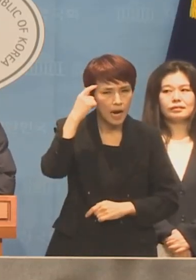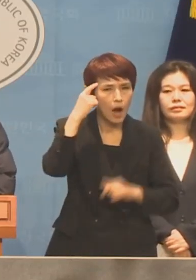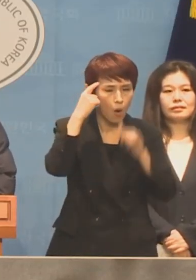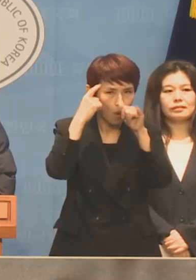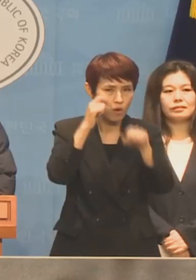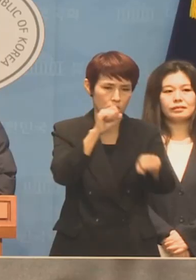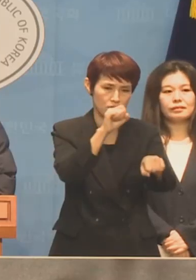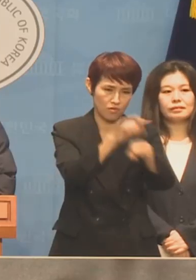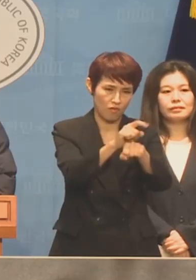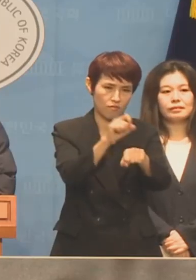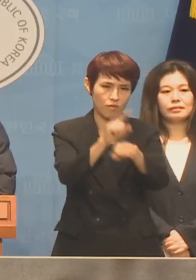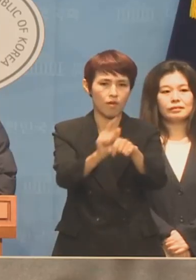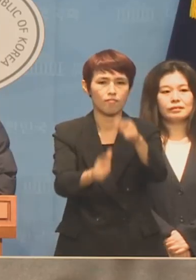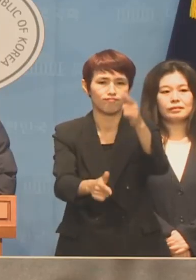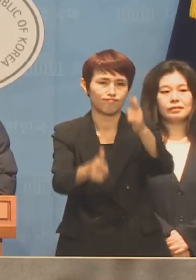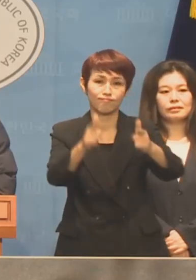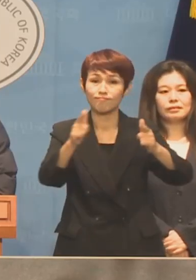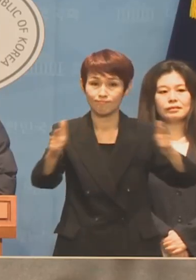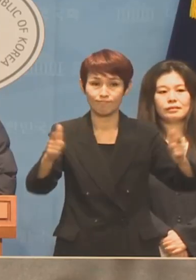있어요.